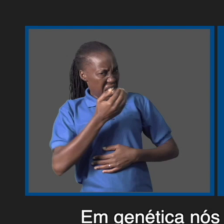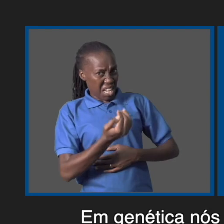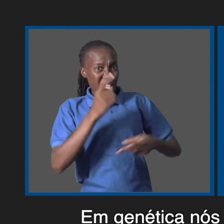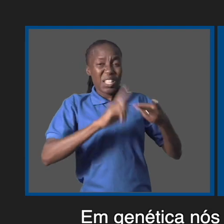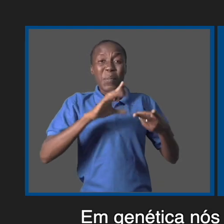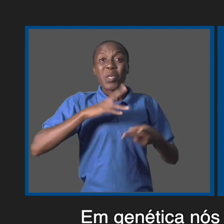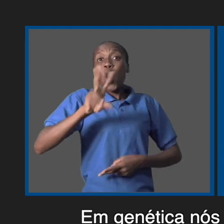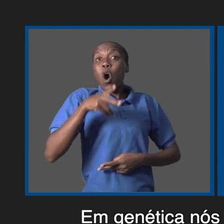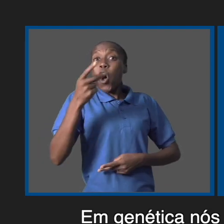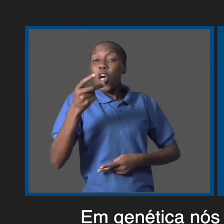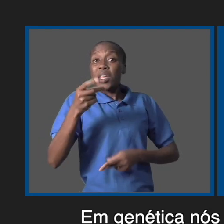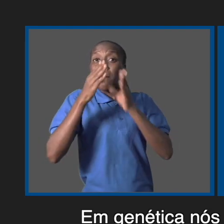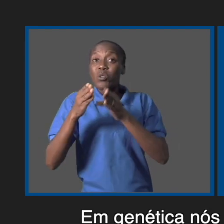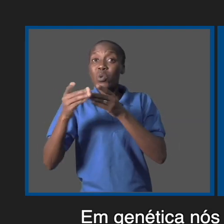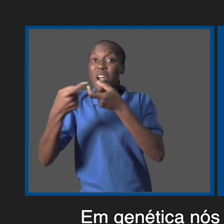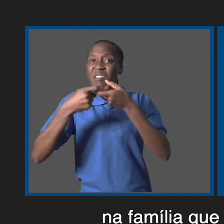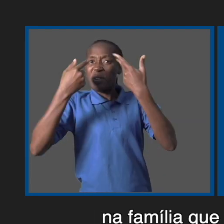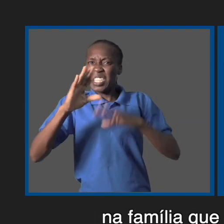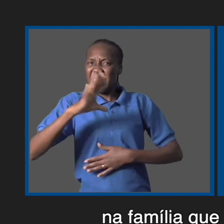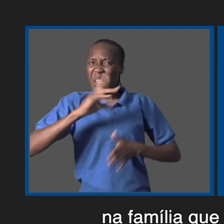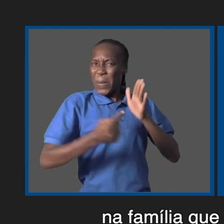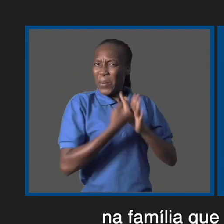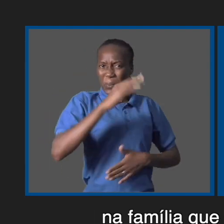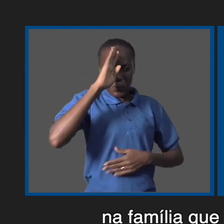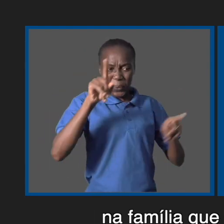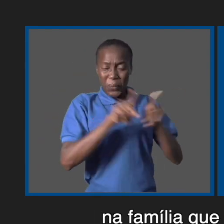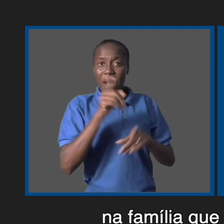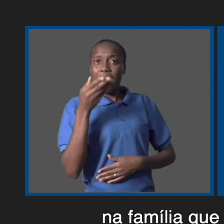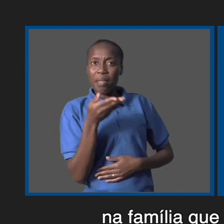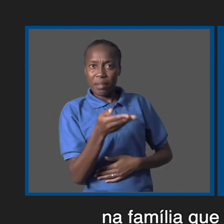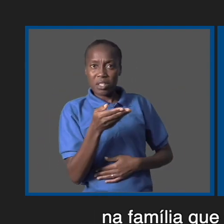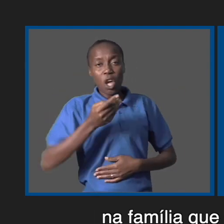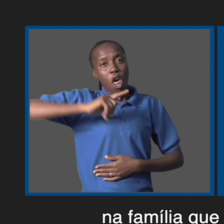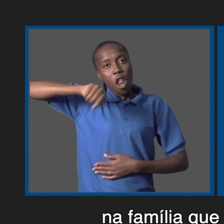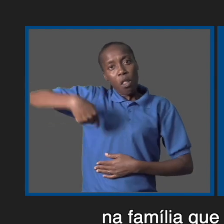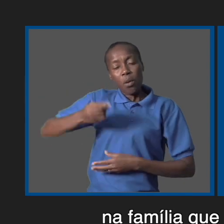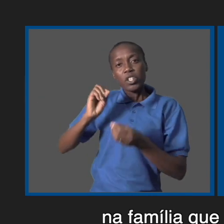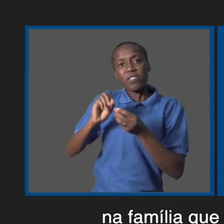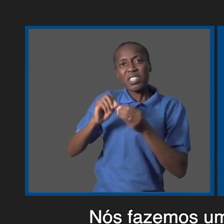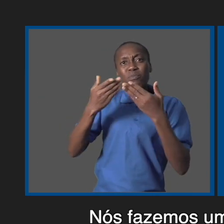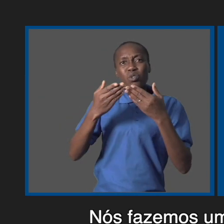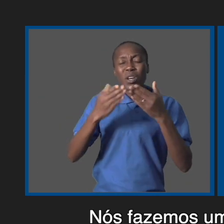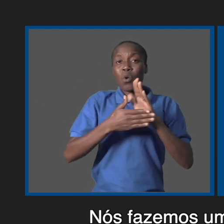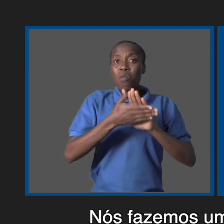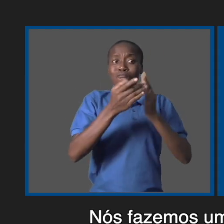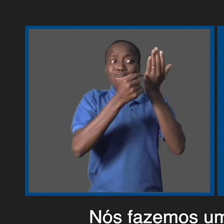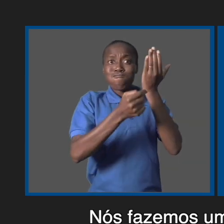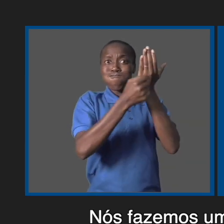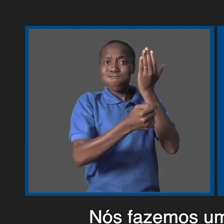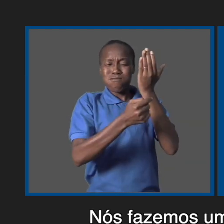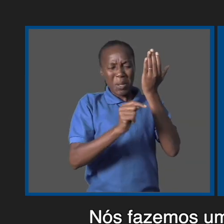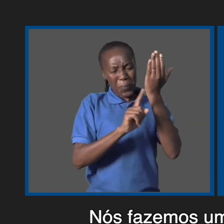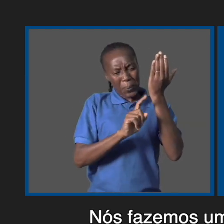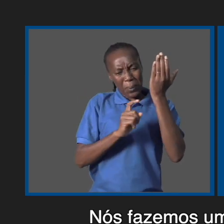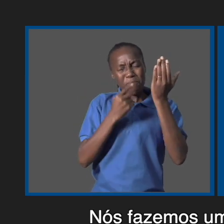criança, há a história de outras pessoas na família que já tenham sido cometidas por aquele problema. Isso é o que nós fazemos a arte